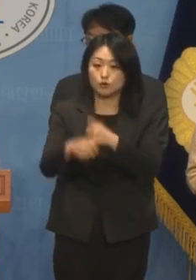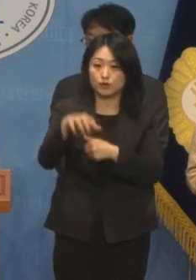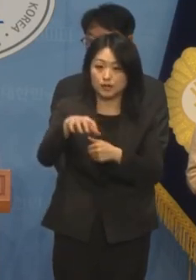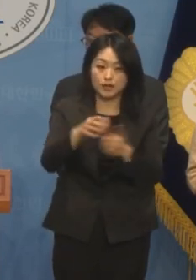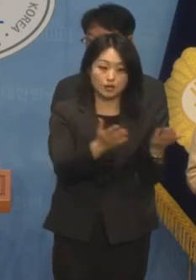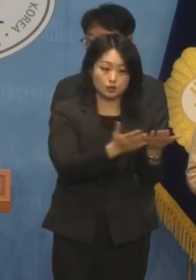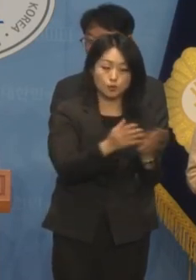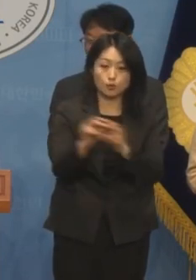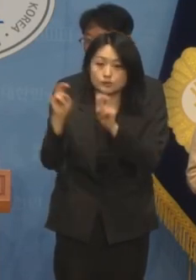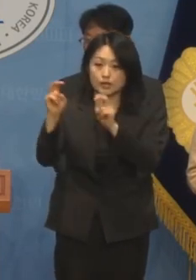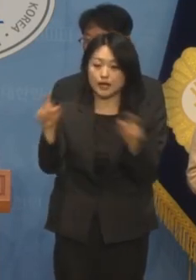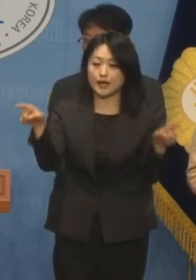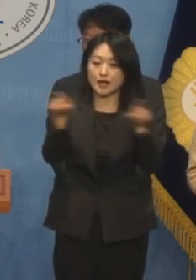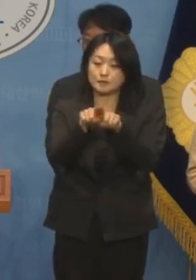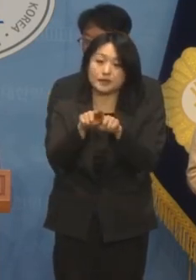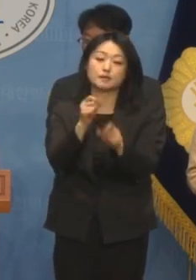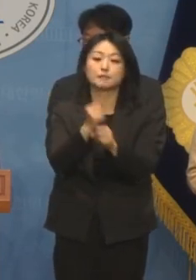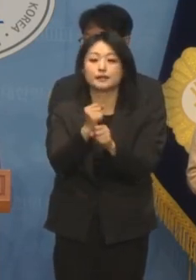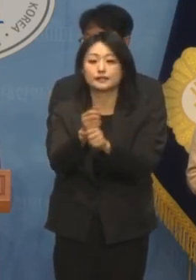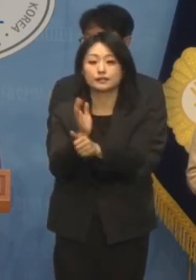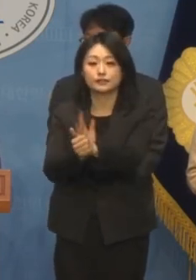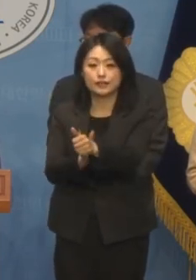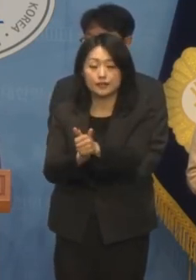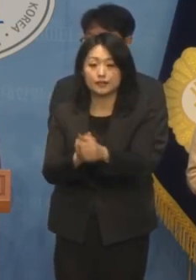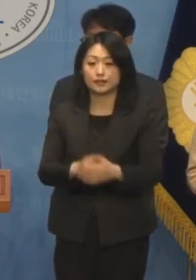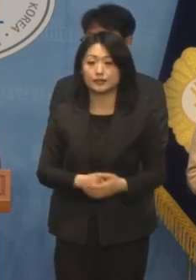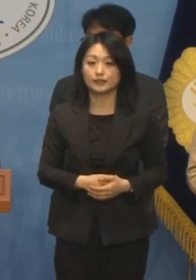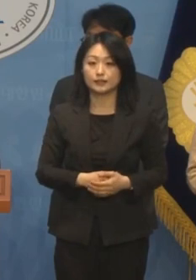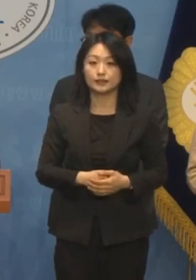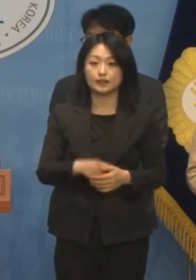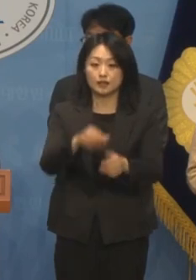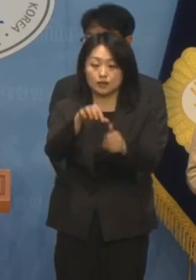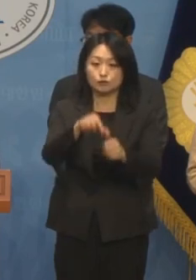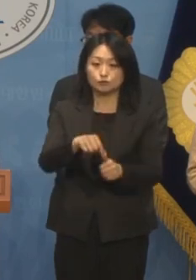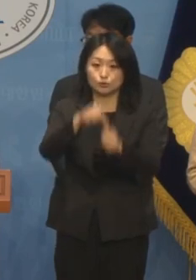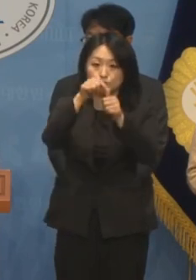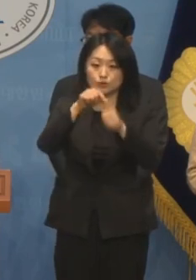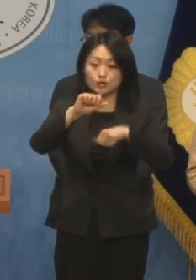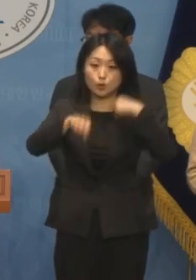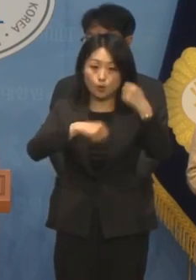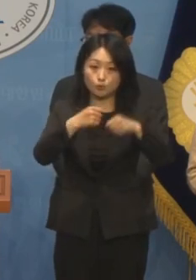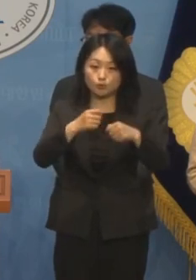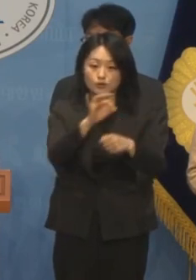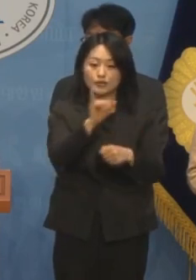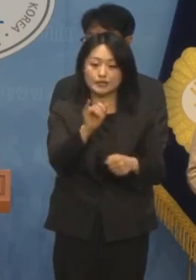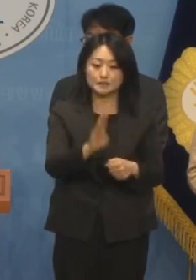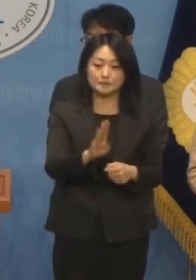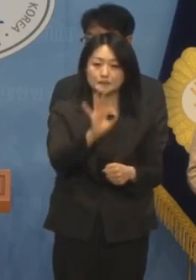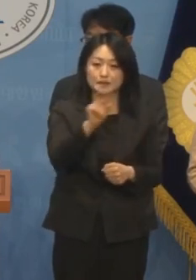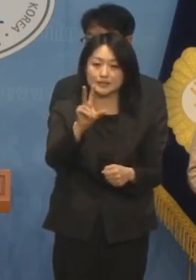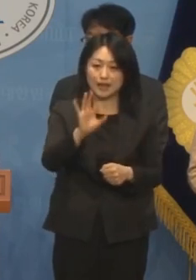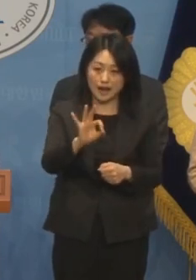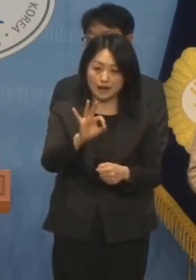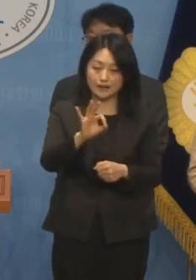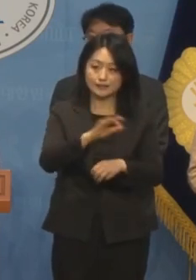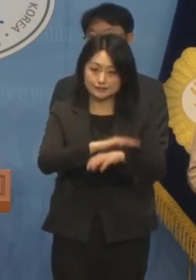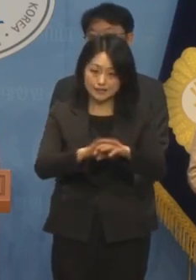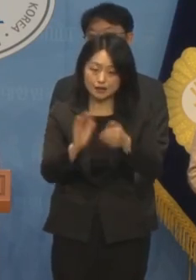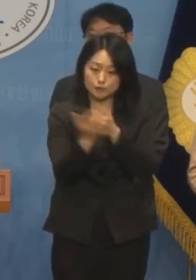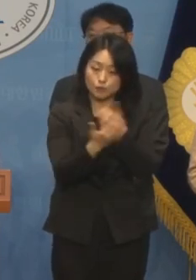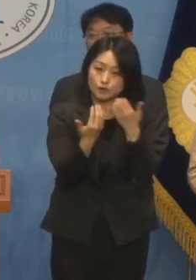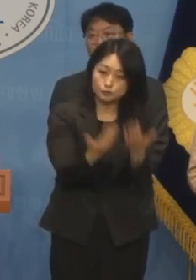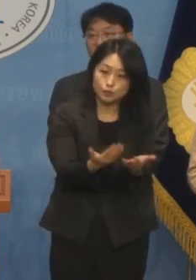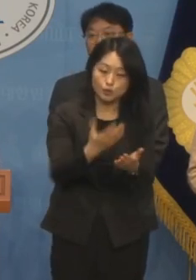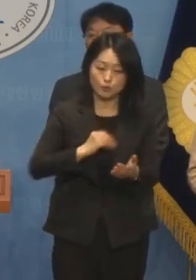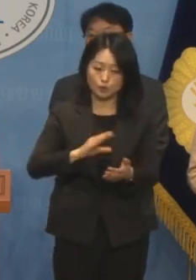동수로 구성하라. 둘, 구조된 동물들의 입양 시스템을 체계화하고 복지를 개선하라.